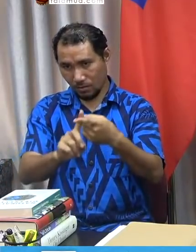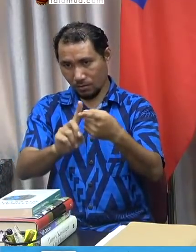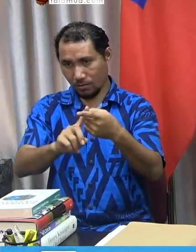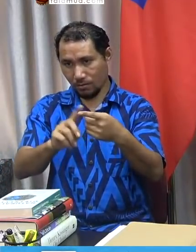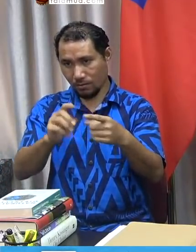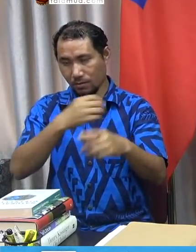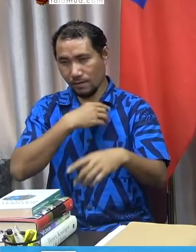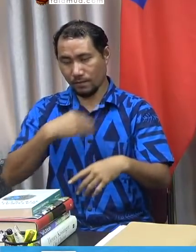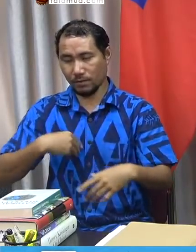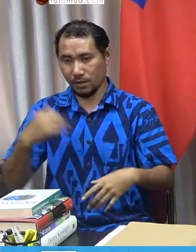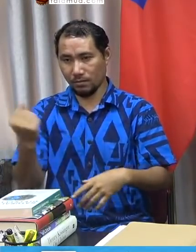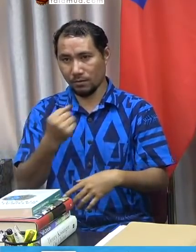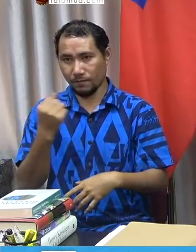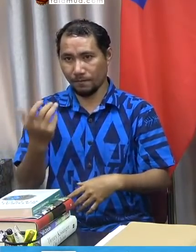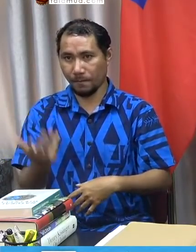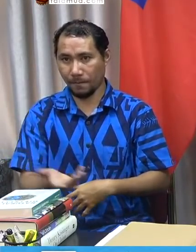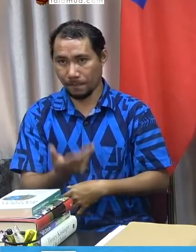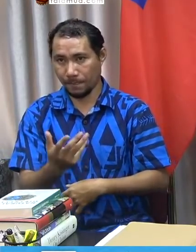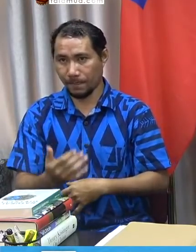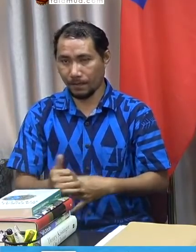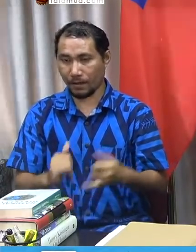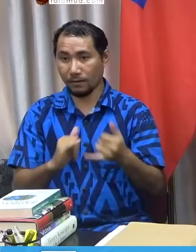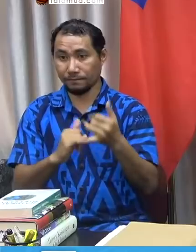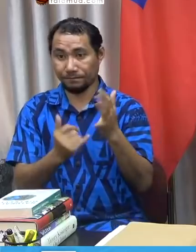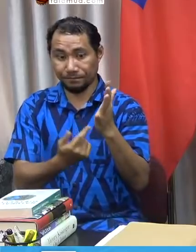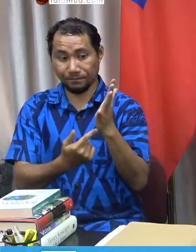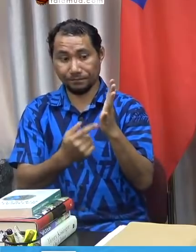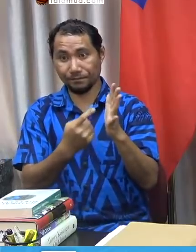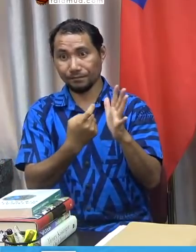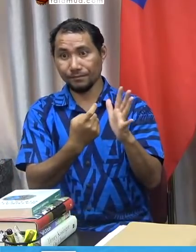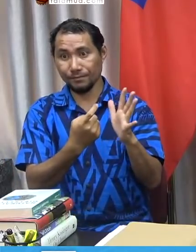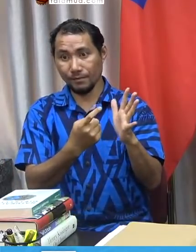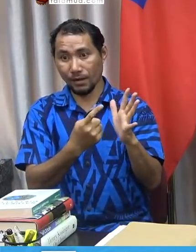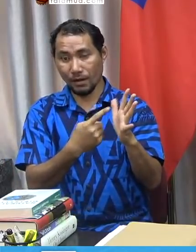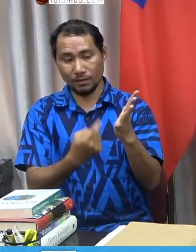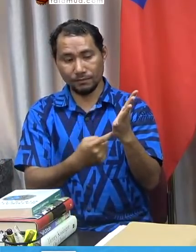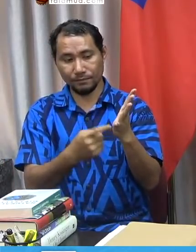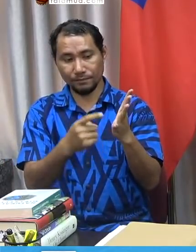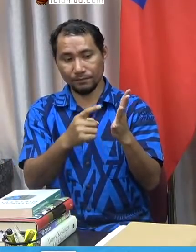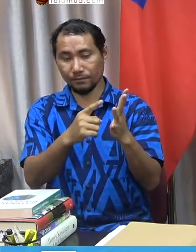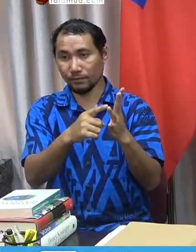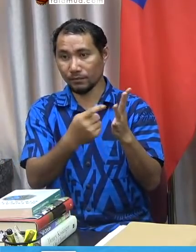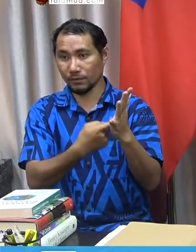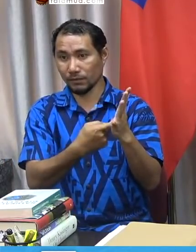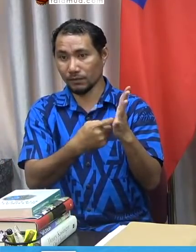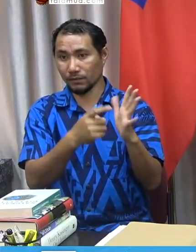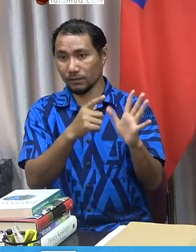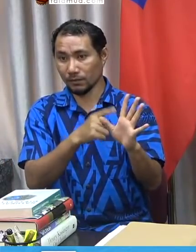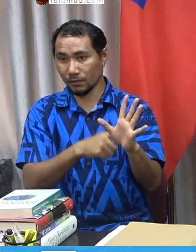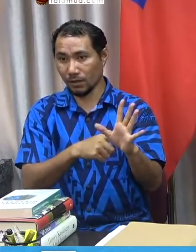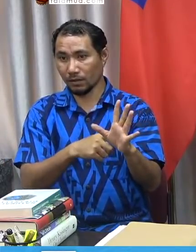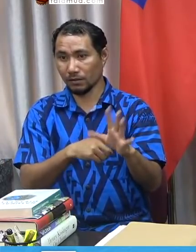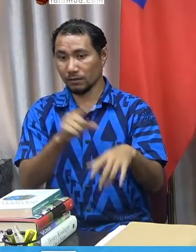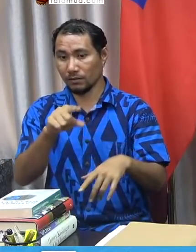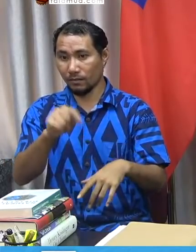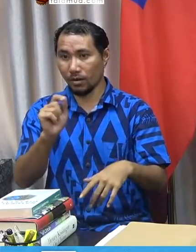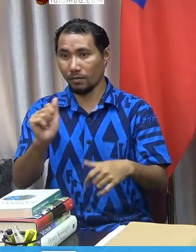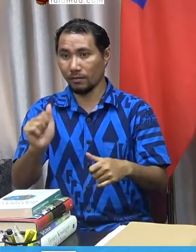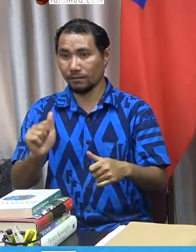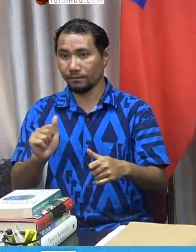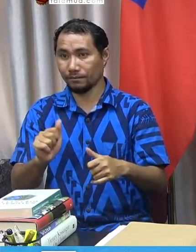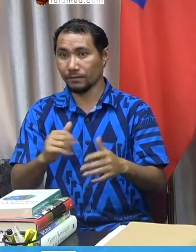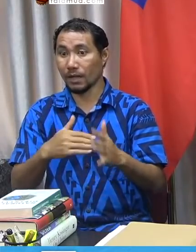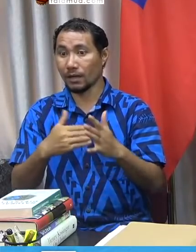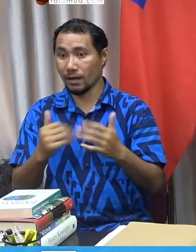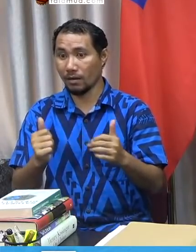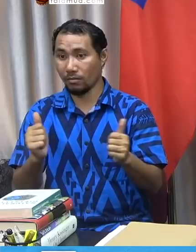tātou malo. Statutory appointments. Leo talia e leo le malo, le sei lia o le